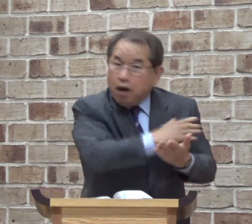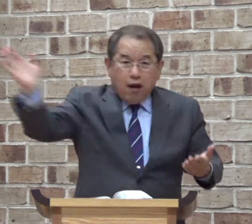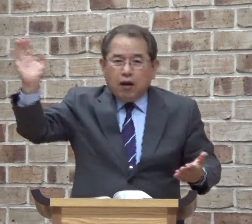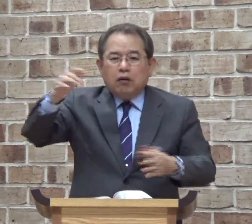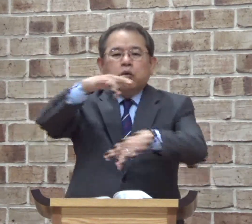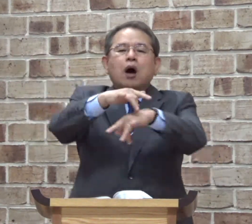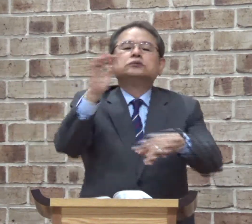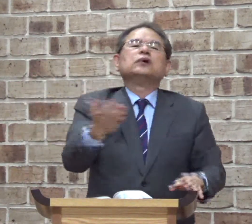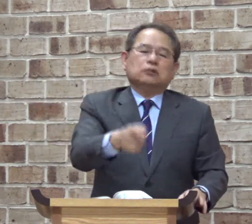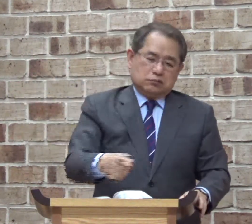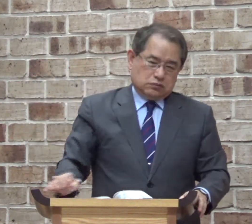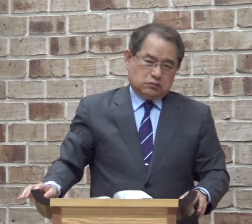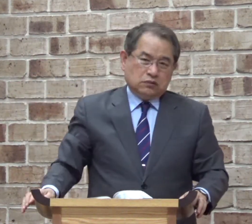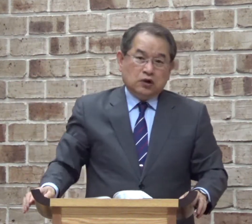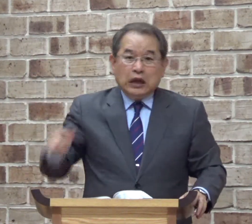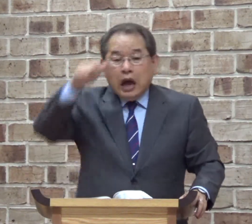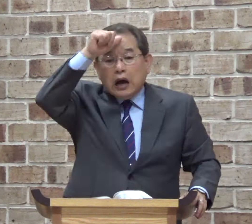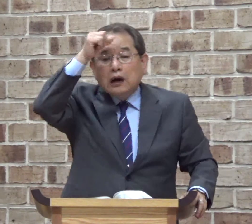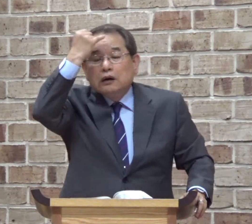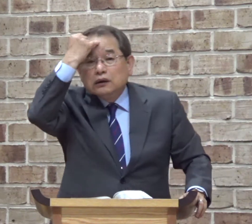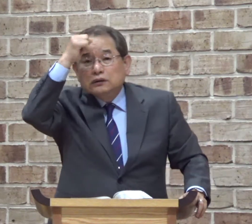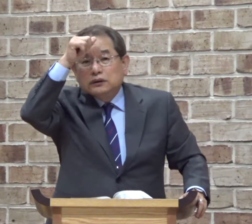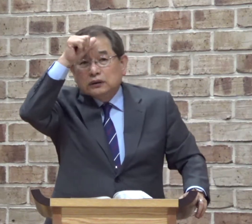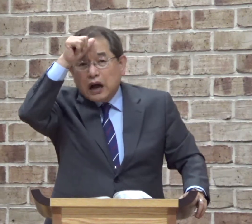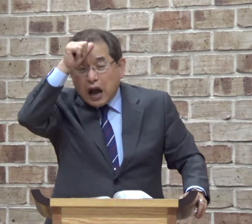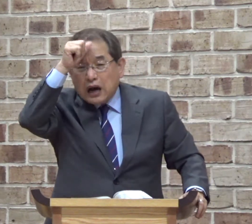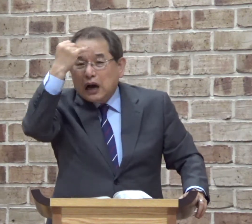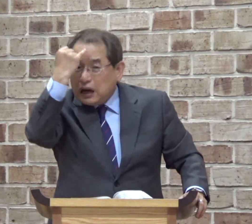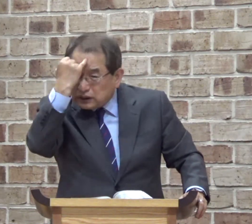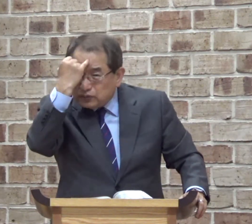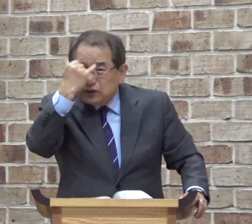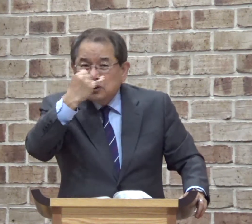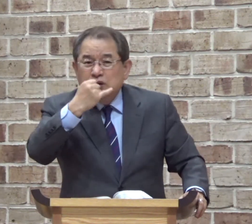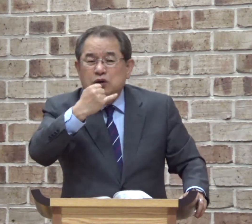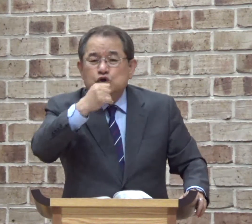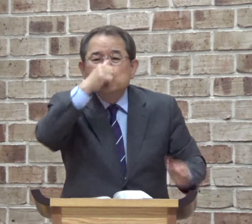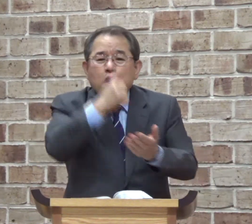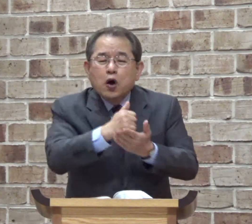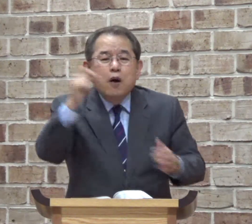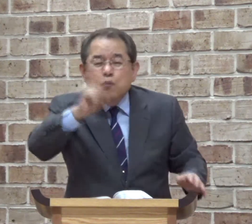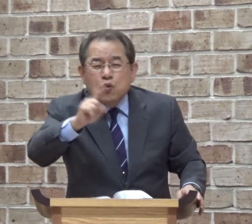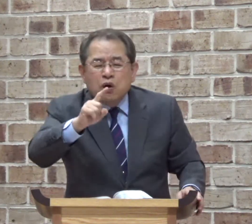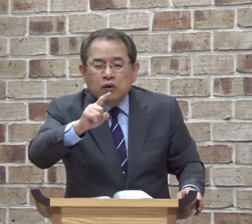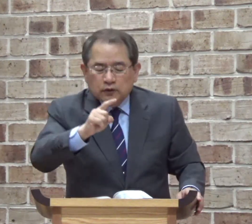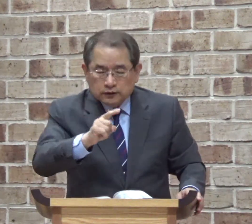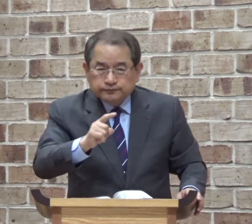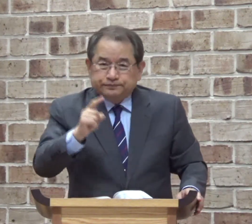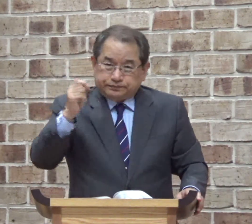테레사 수녀의 말씀은 허리를 굽히고 섬기는 사람에게는 위를 쳐다볼 시간이 없답니다. 라고 말했습니다.